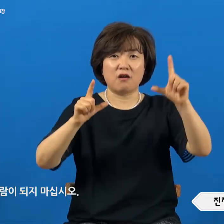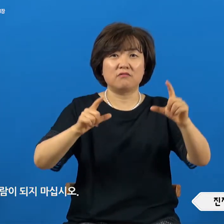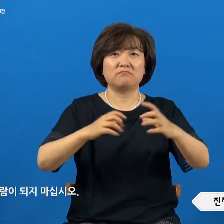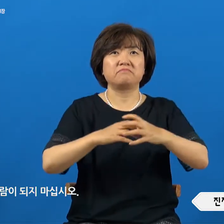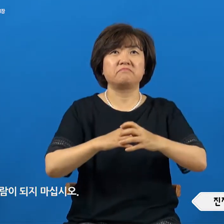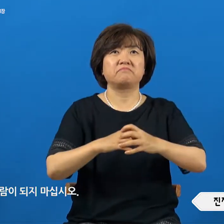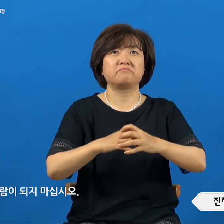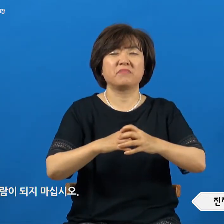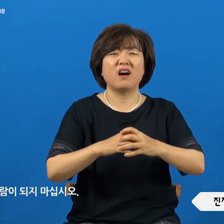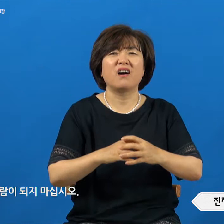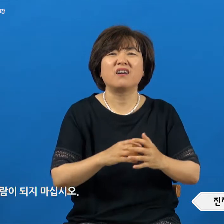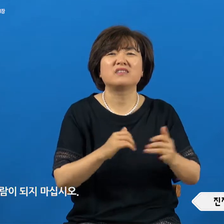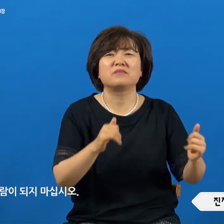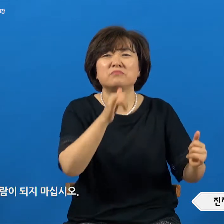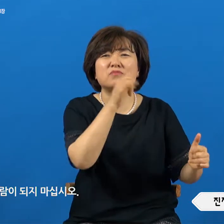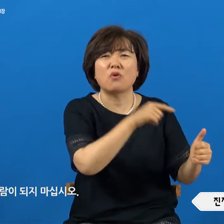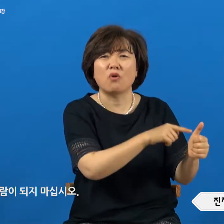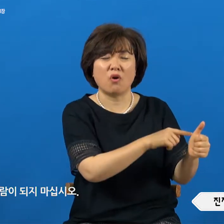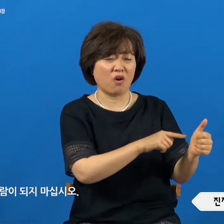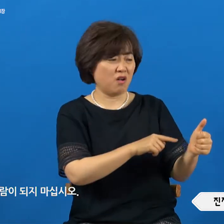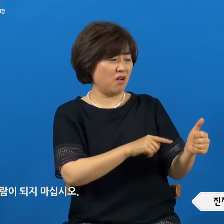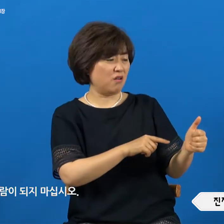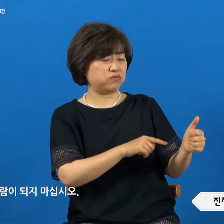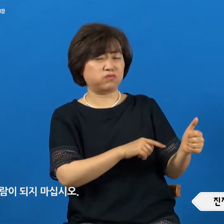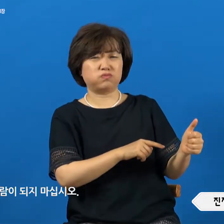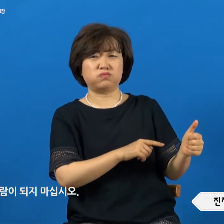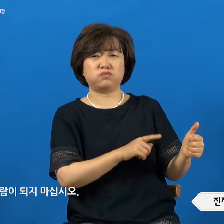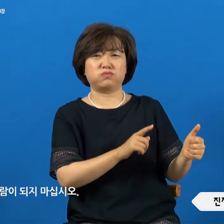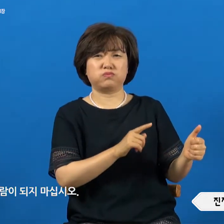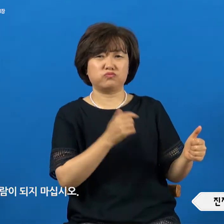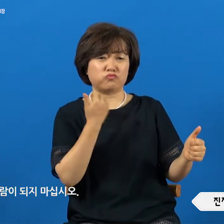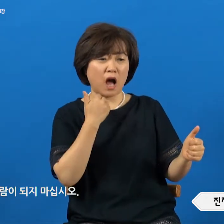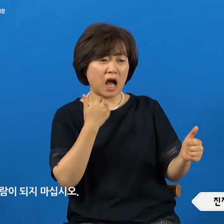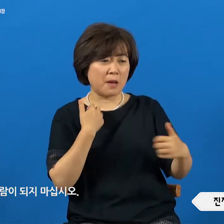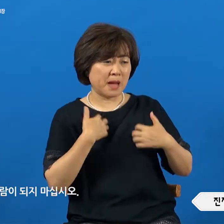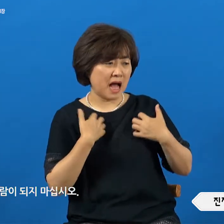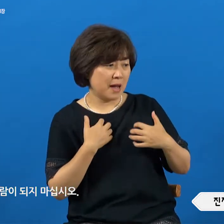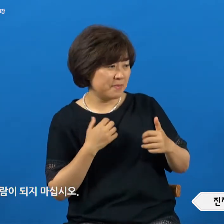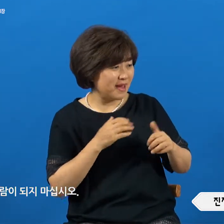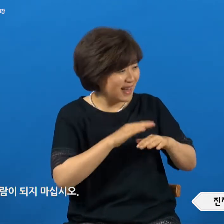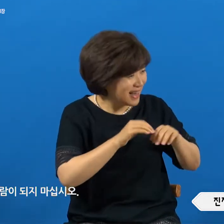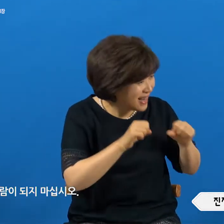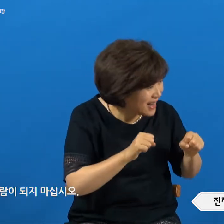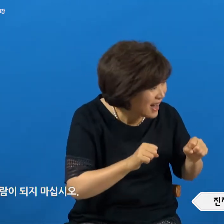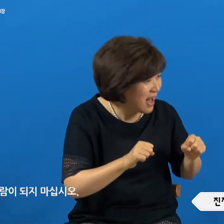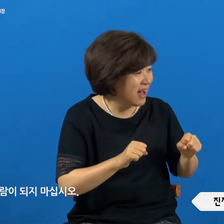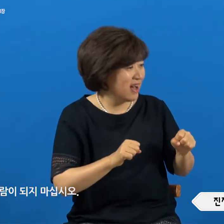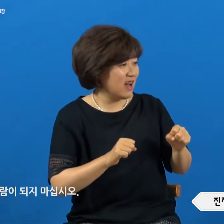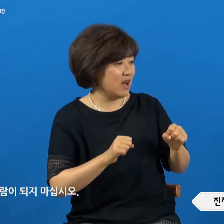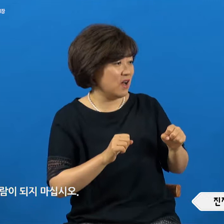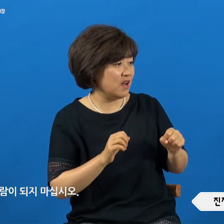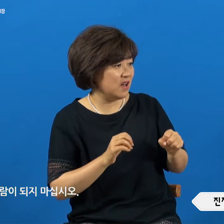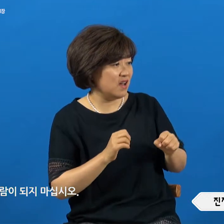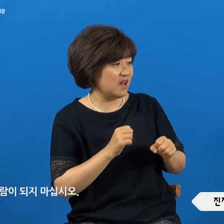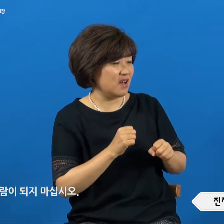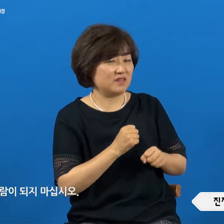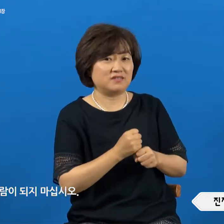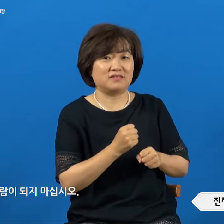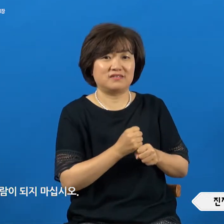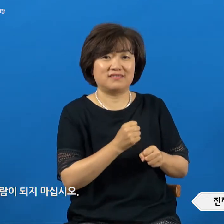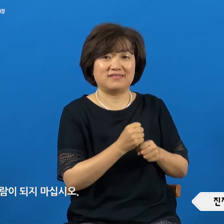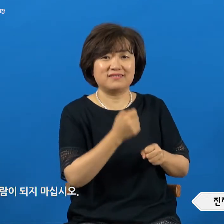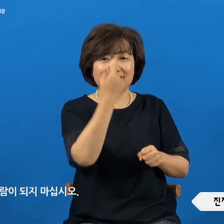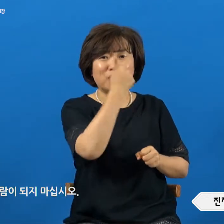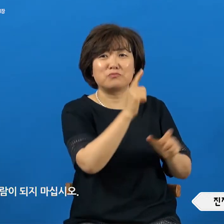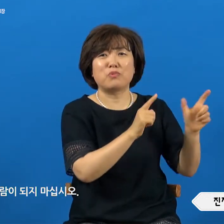경우가 많습니다. 누가 하나 정말 반갑게 다가가서 인사하기도 무서운 모습이 있을